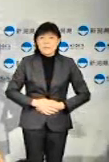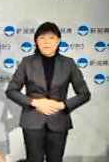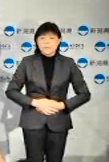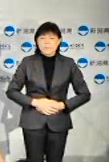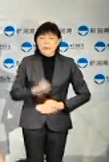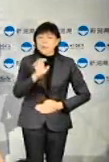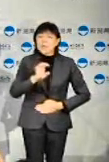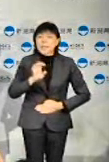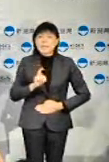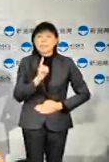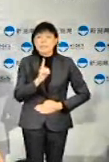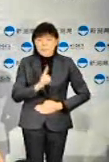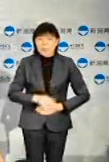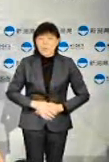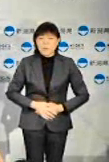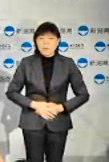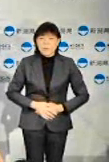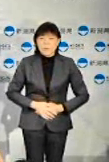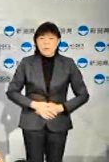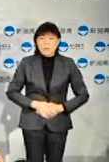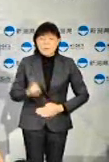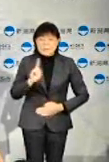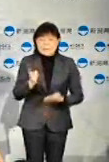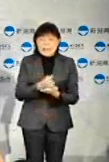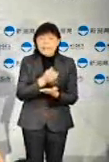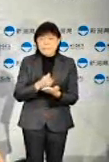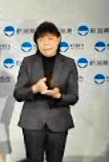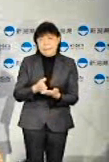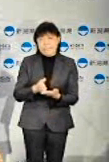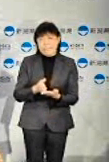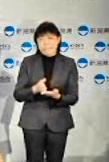何度も言うか、前提が何らかの判断が示された